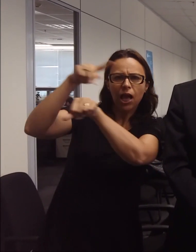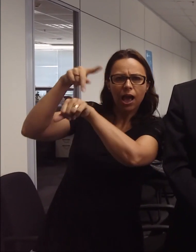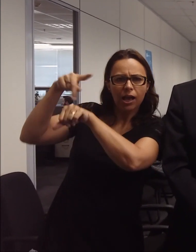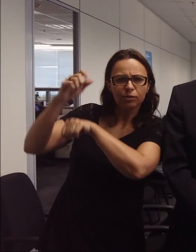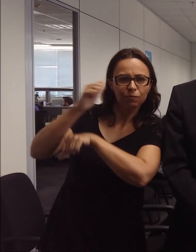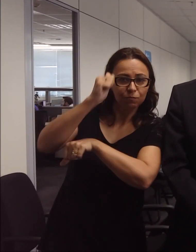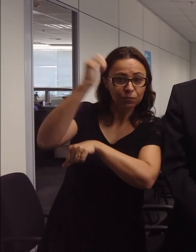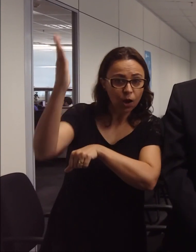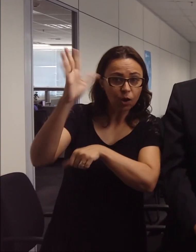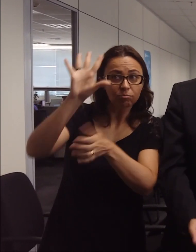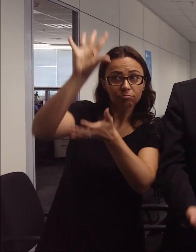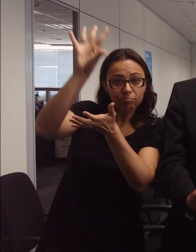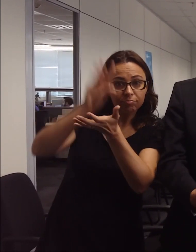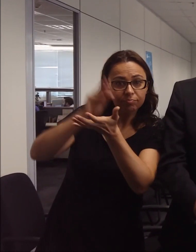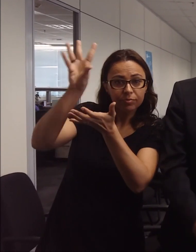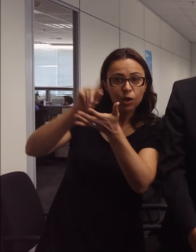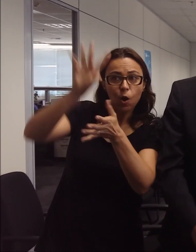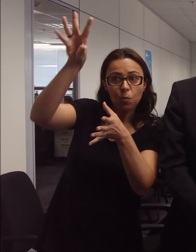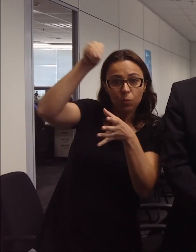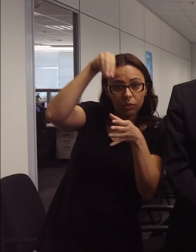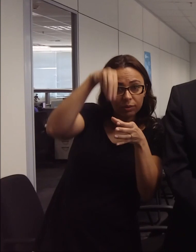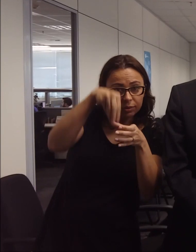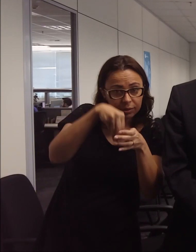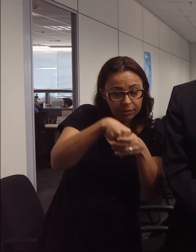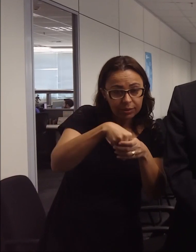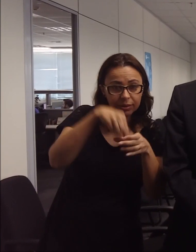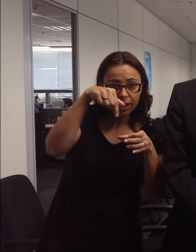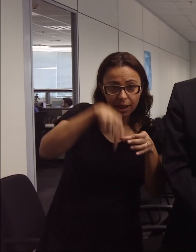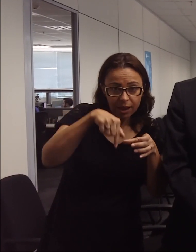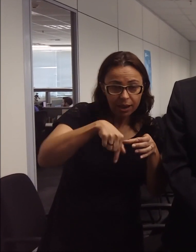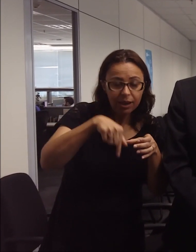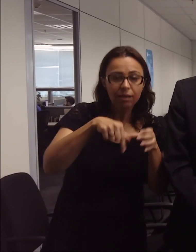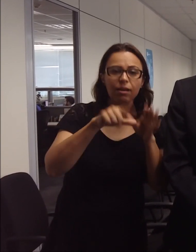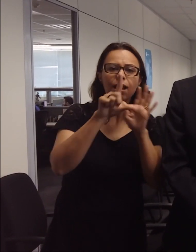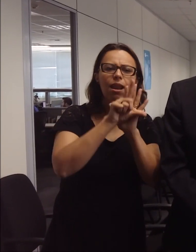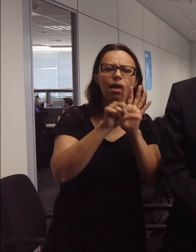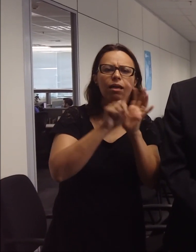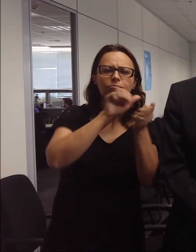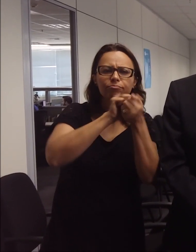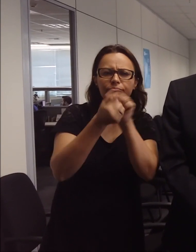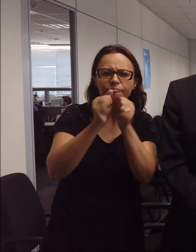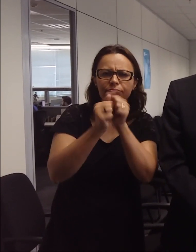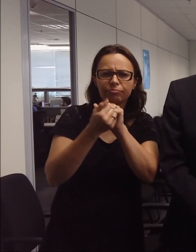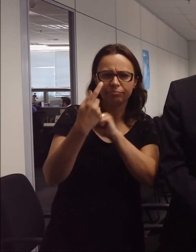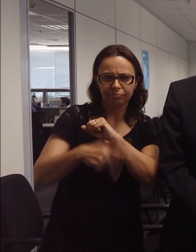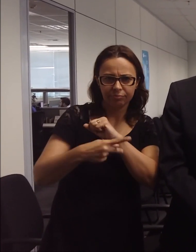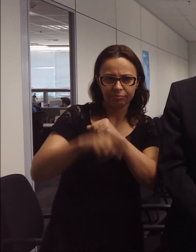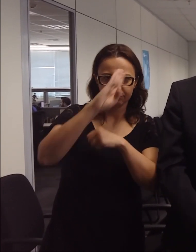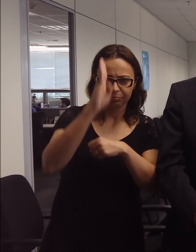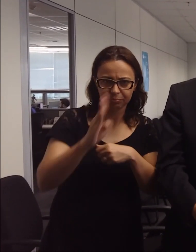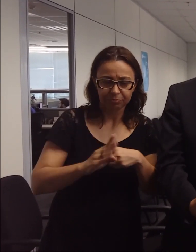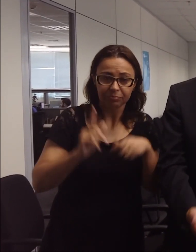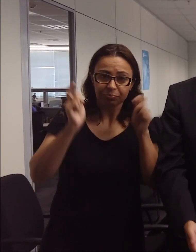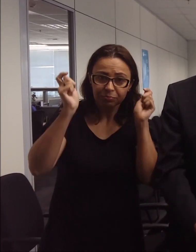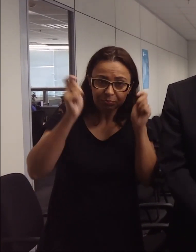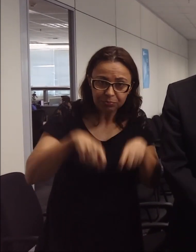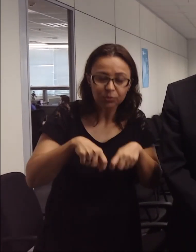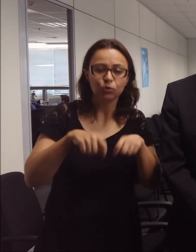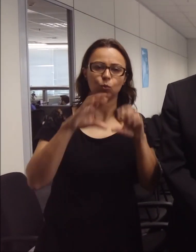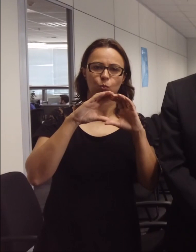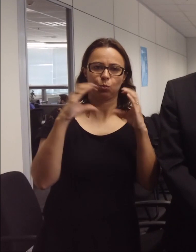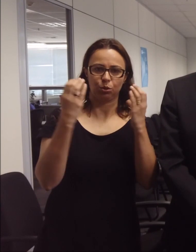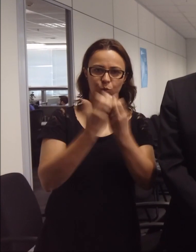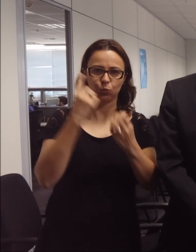de forma a internalizar dentro da legislação brasileira condições para que a